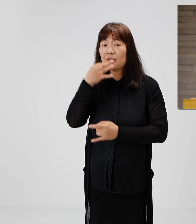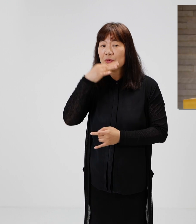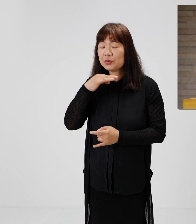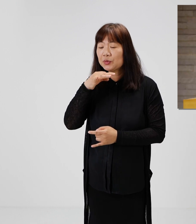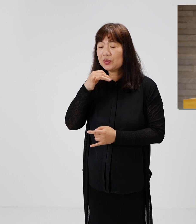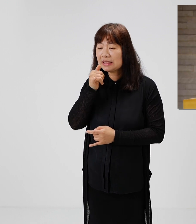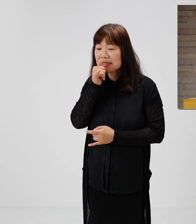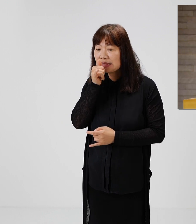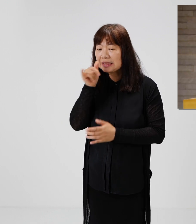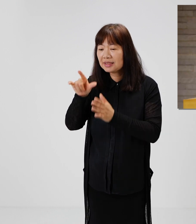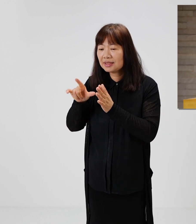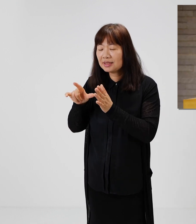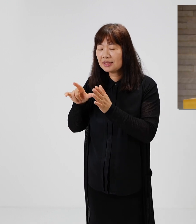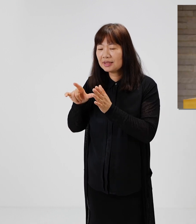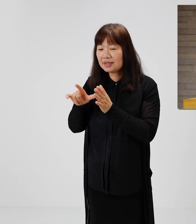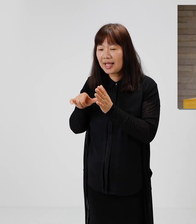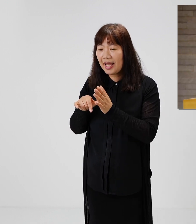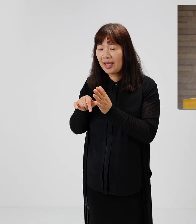보긴 봤죠.